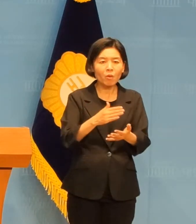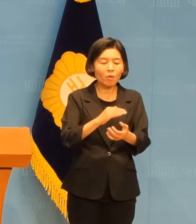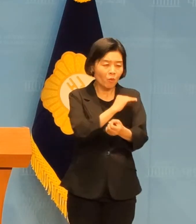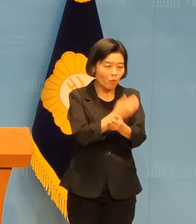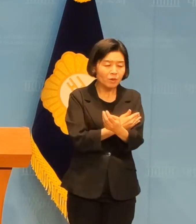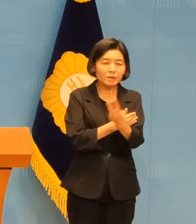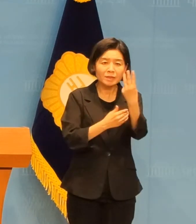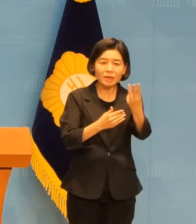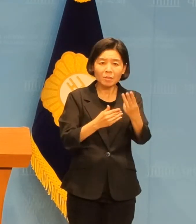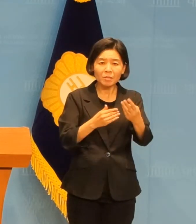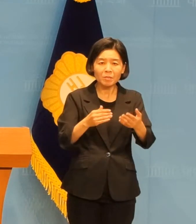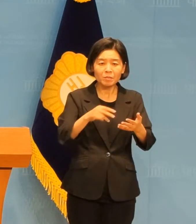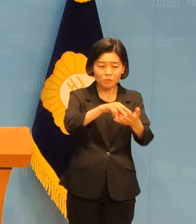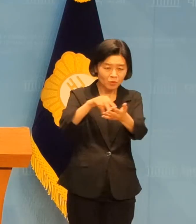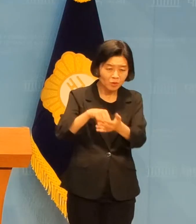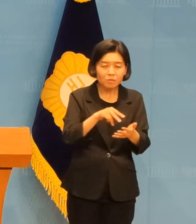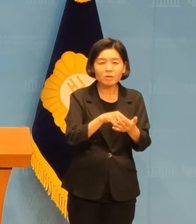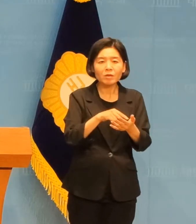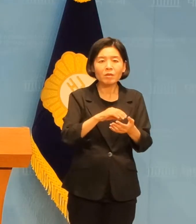조각에 불과합니다.